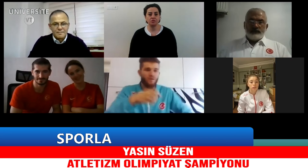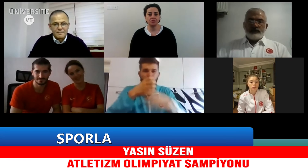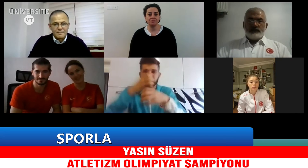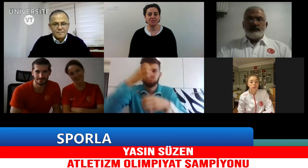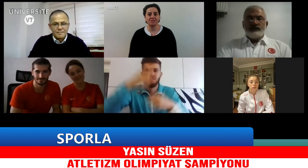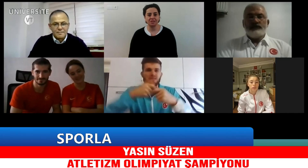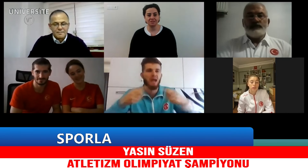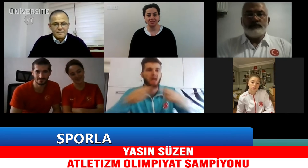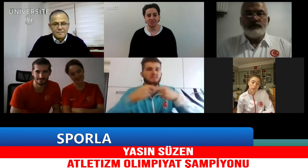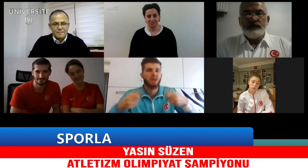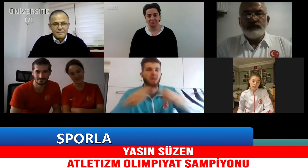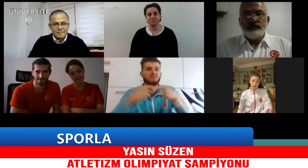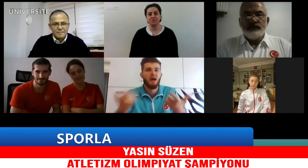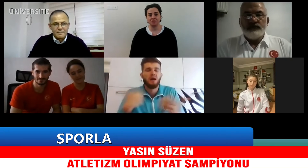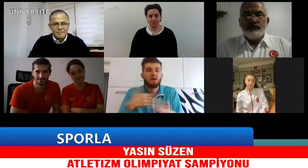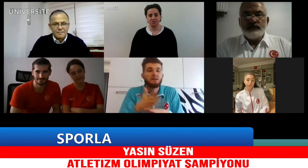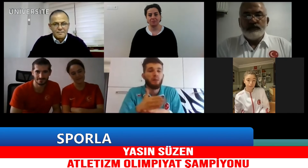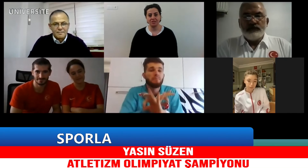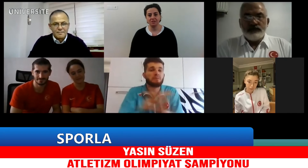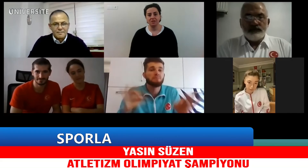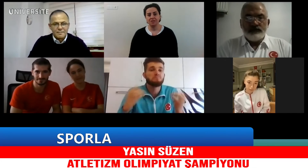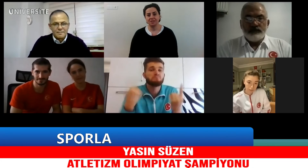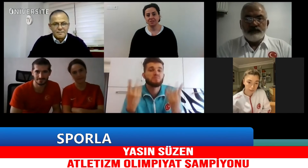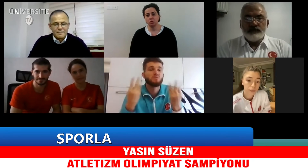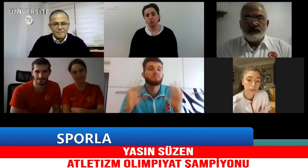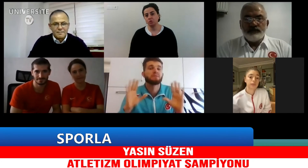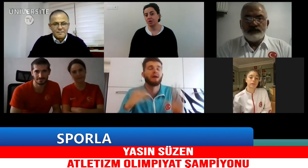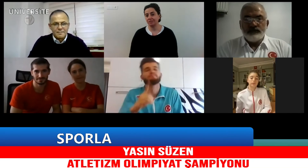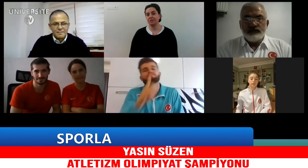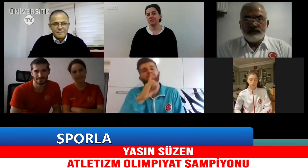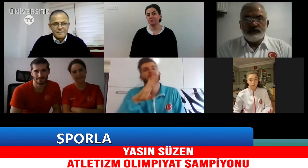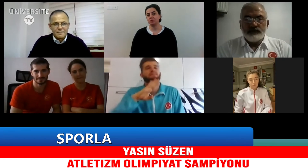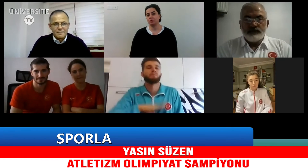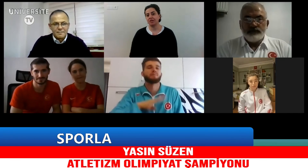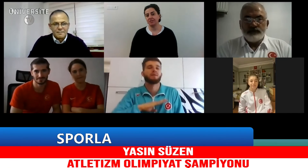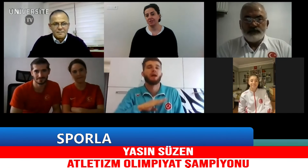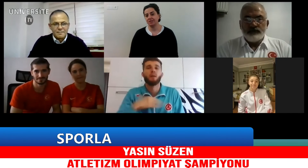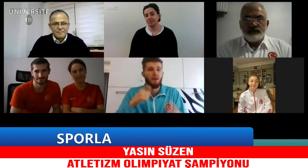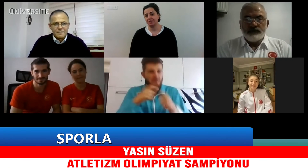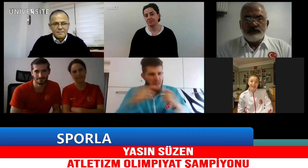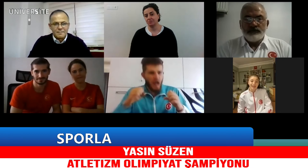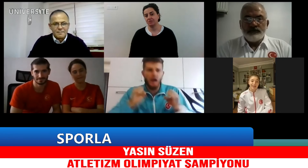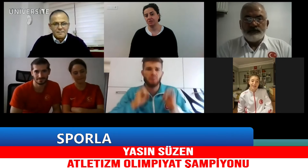Daha önce bir sakatlık yaşadım bacağımda. Neden olduğunu anlayamadım. O yüzden de sabırla